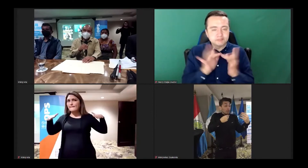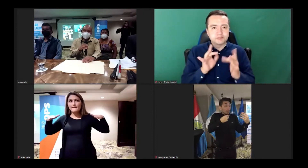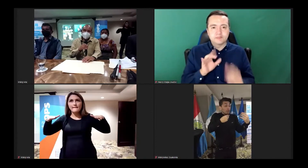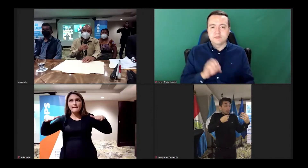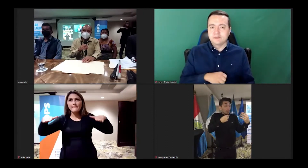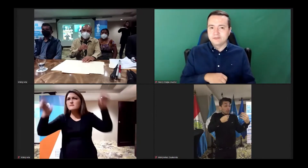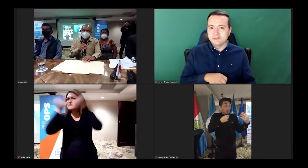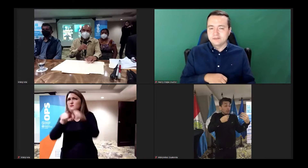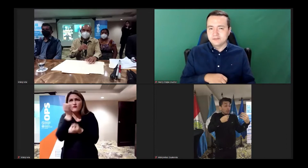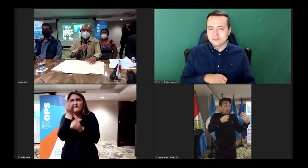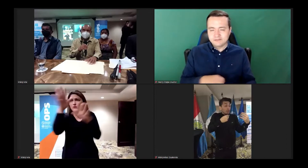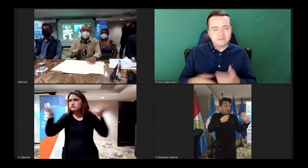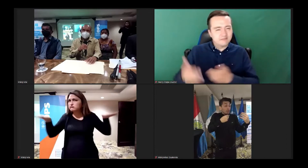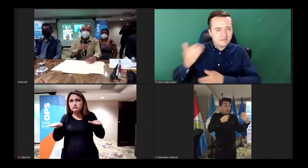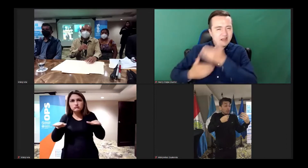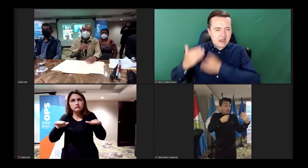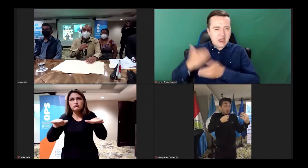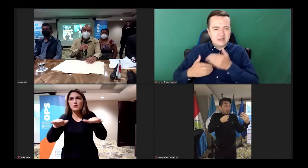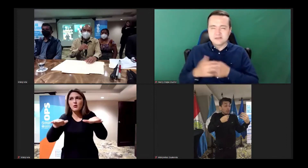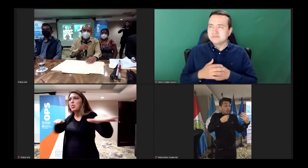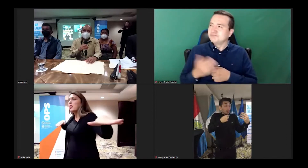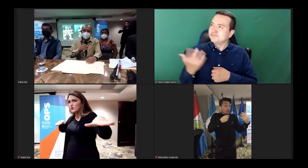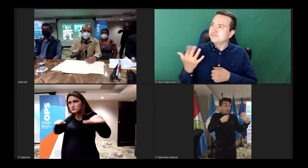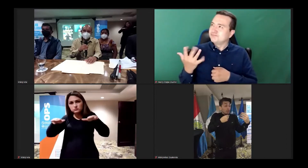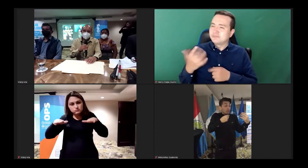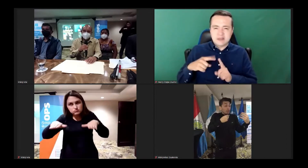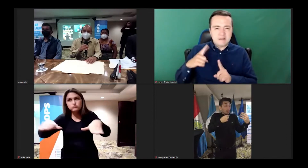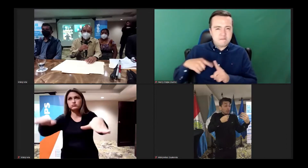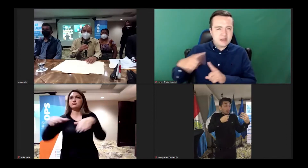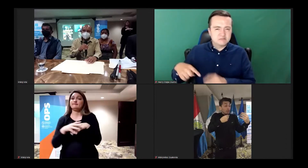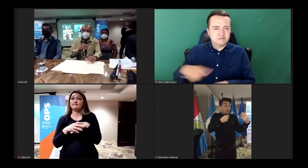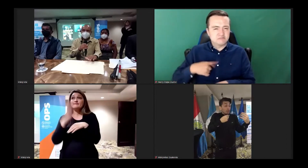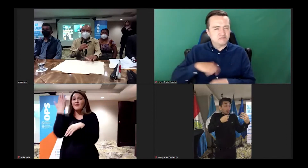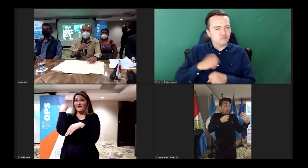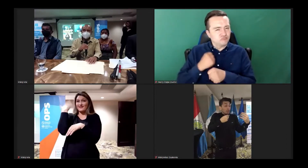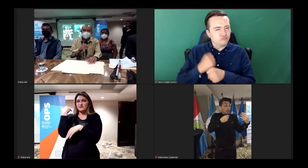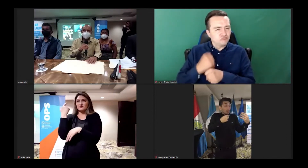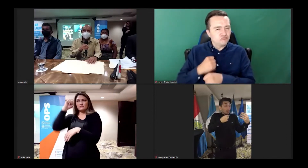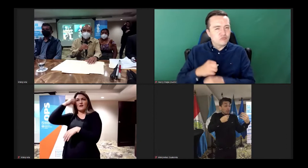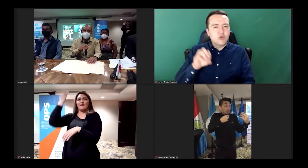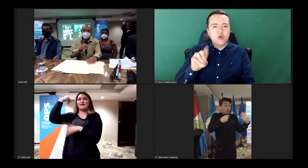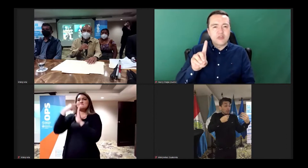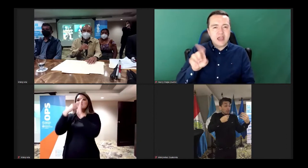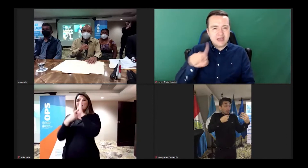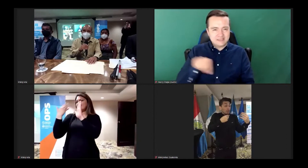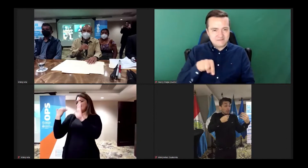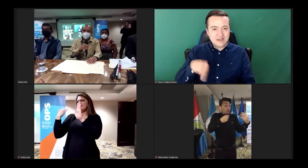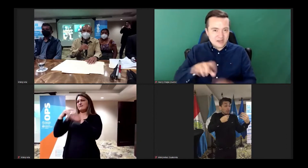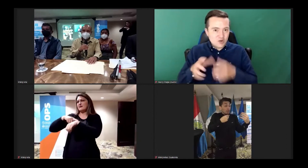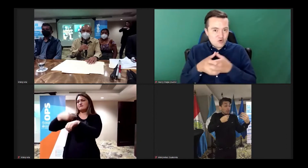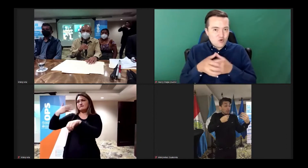Hace un par de meses, cuando estábamos trabajando los ODS con la coalición, me dieron